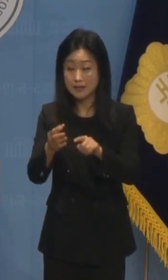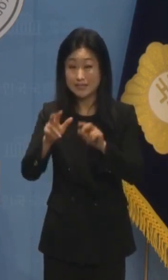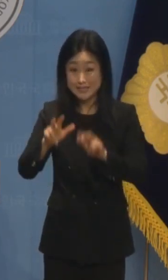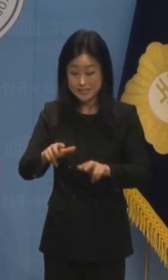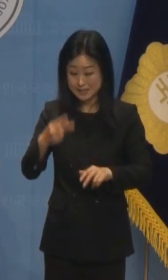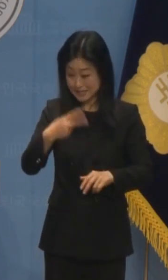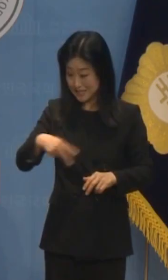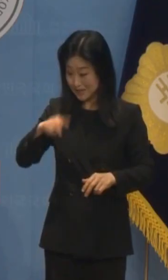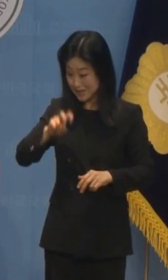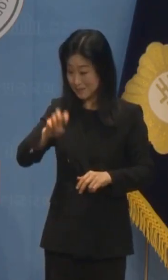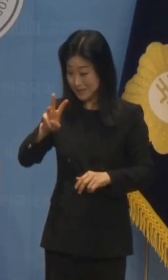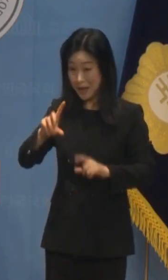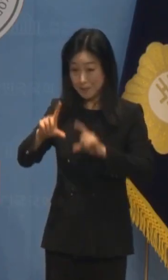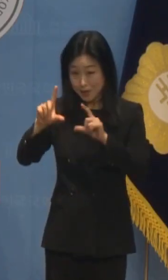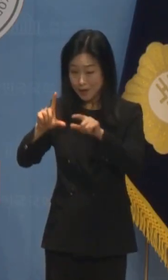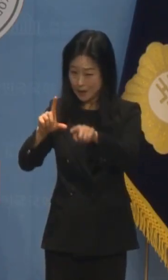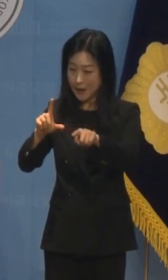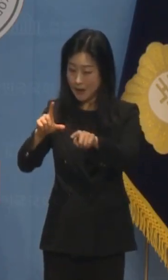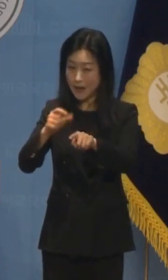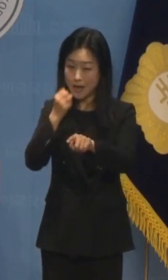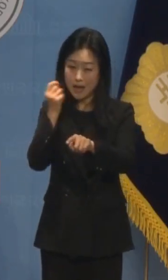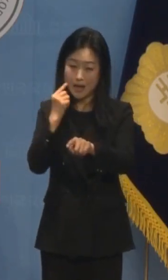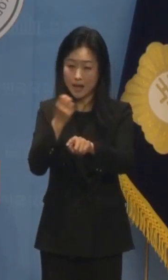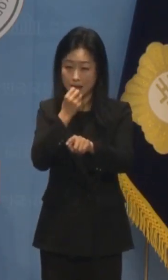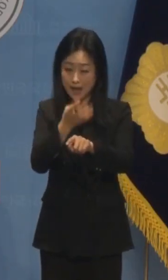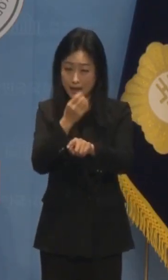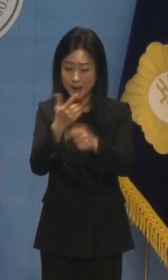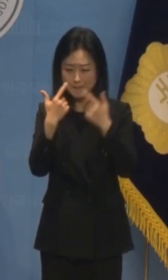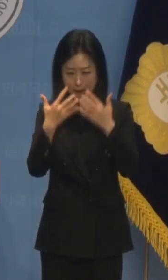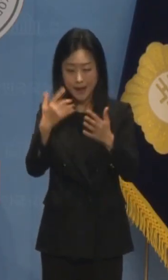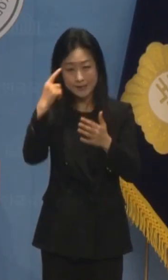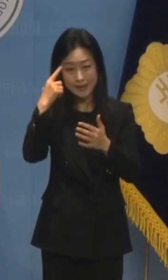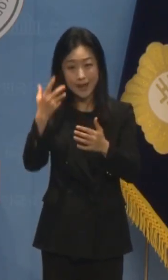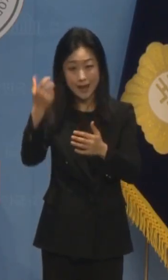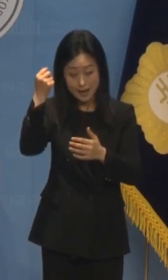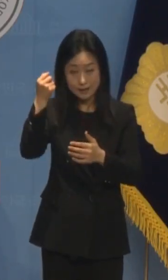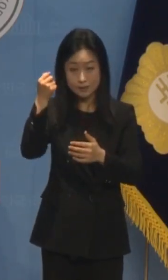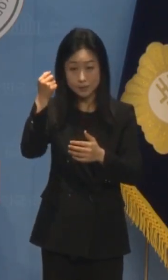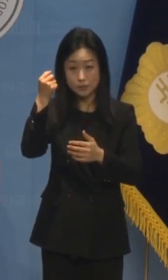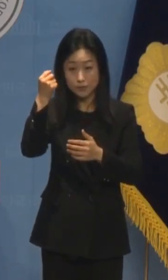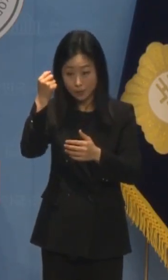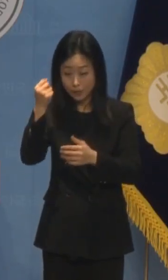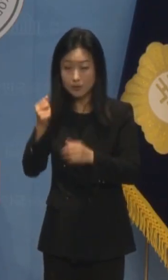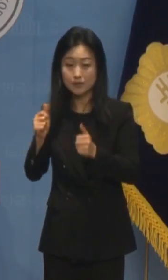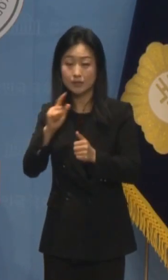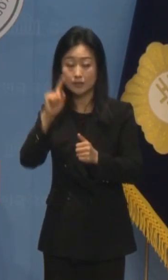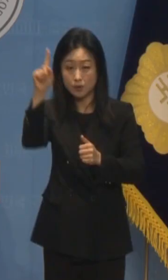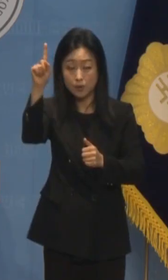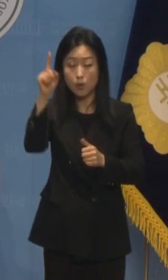2023년이 돼서야 위증교사를 인지했습니다. 통상 위증교사를 인지하는 시점은